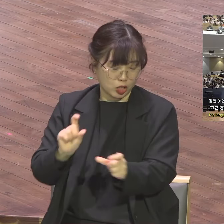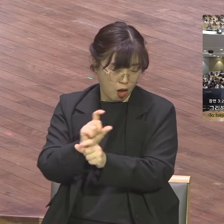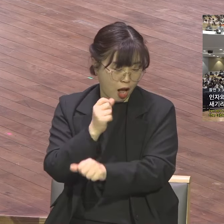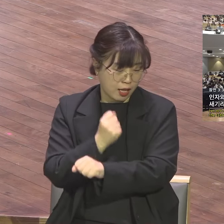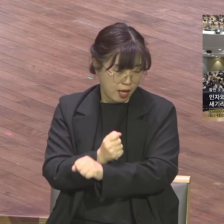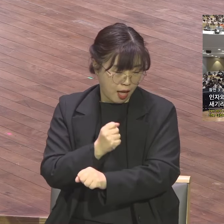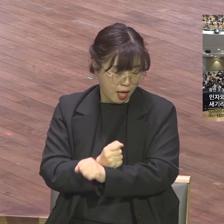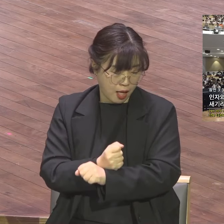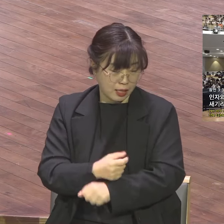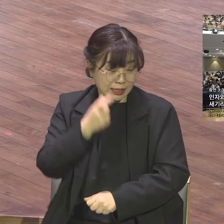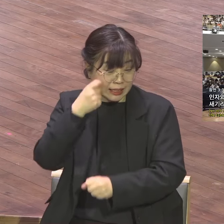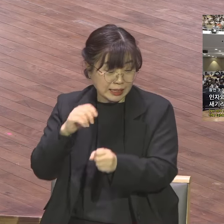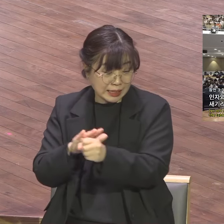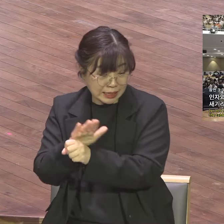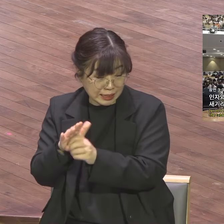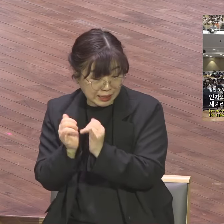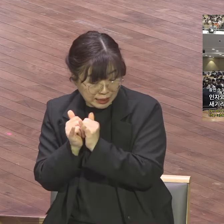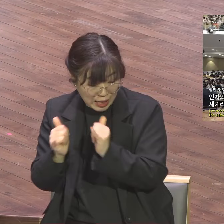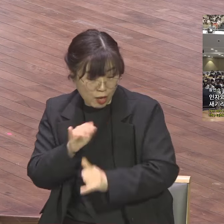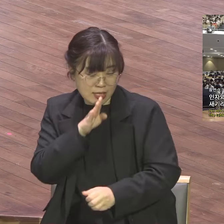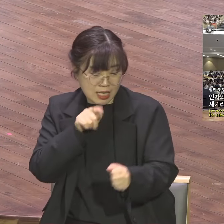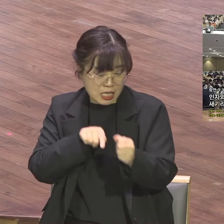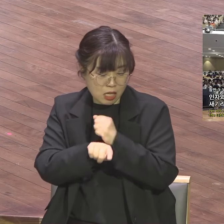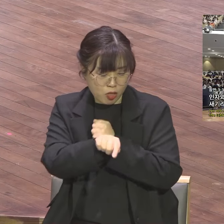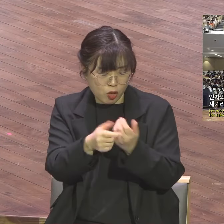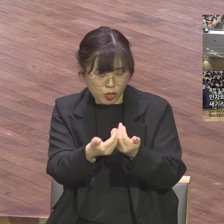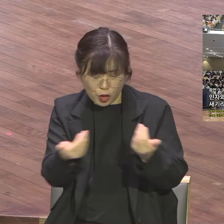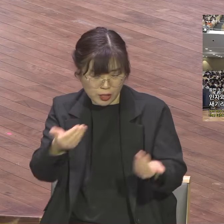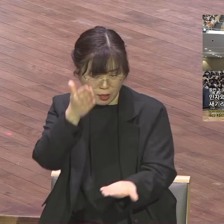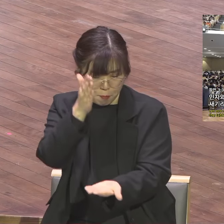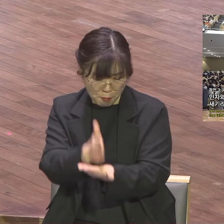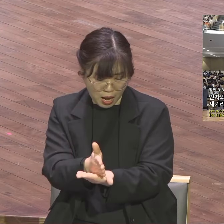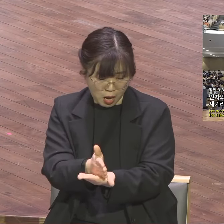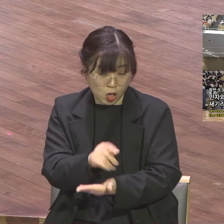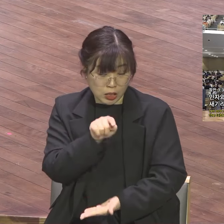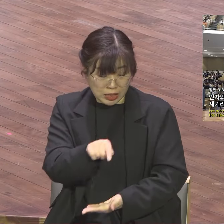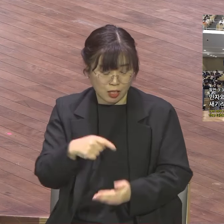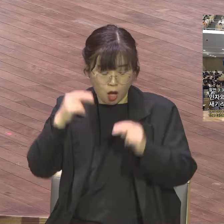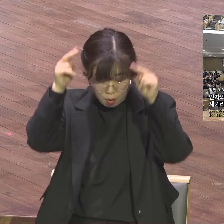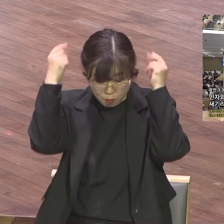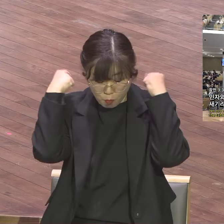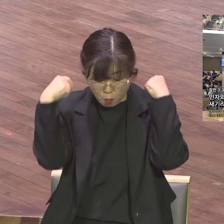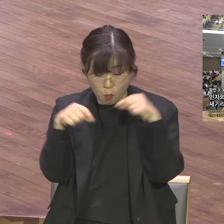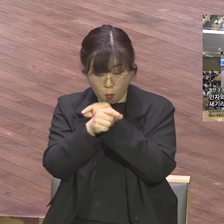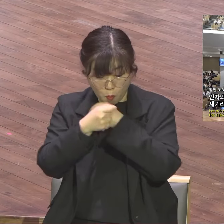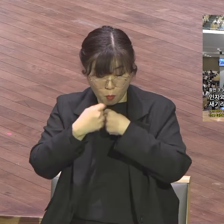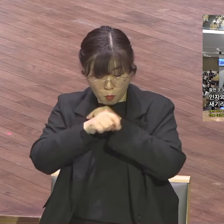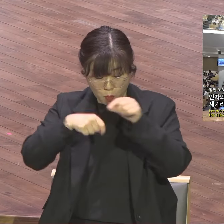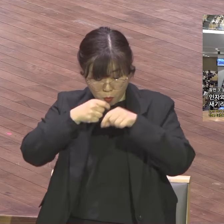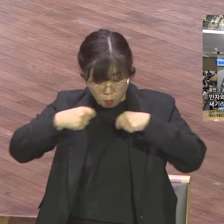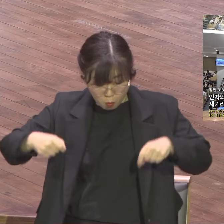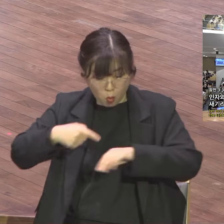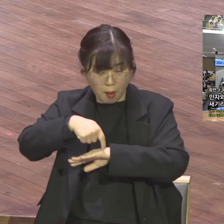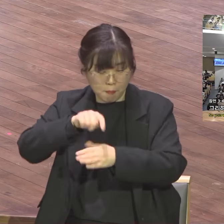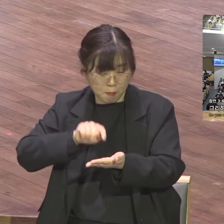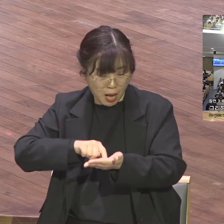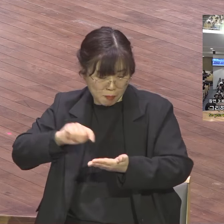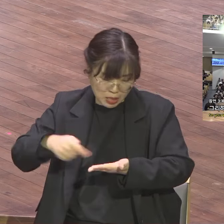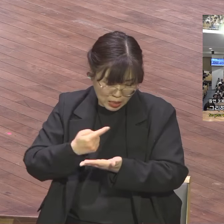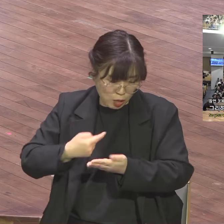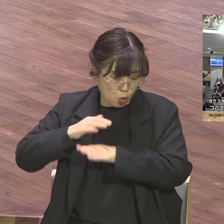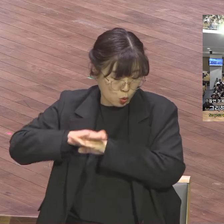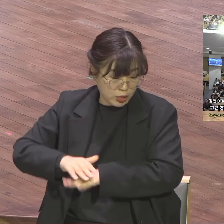더하게 하리라. 인자와 진리가 내게서 떠나지 말게 하고 그것을 내 목에 매며 내 마음판에